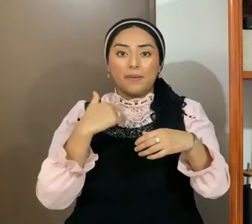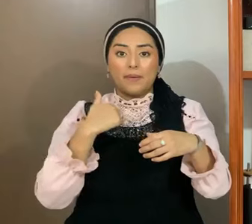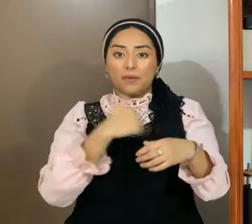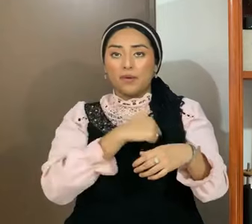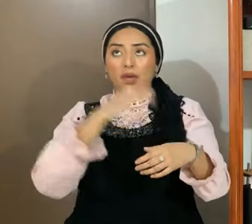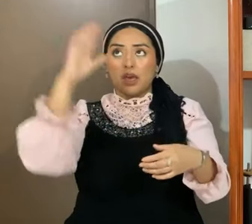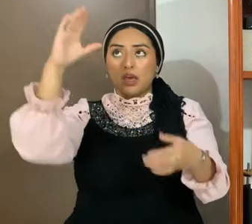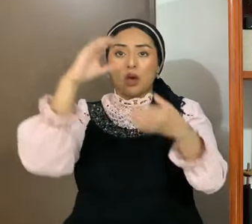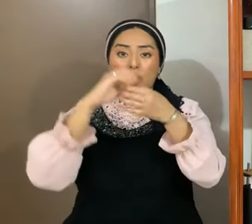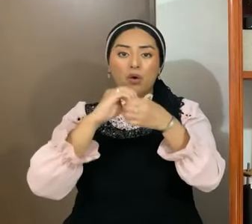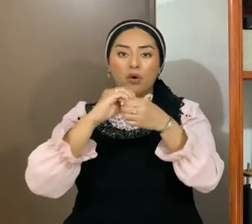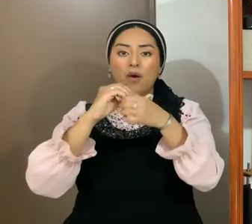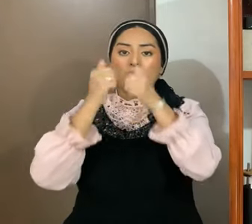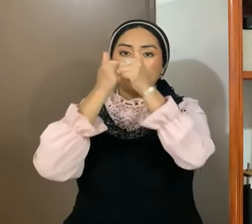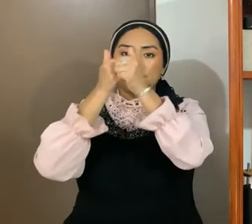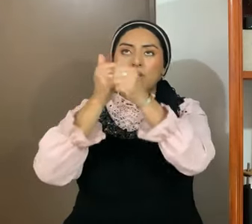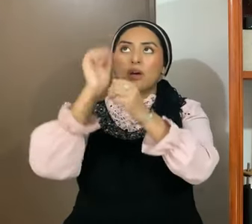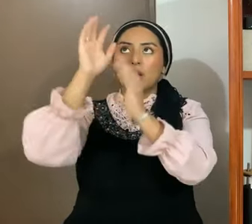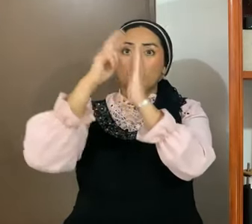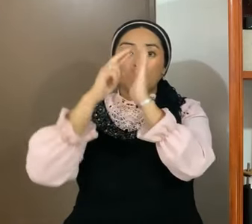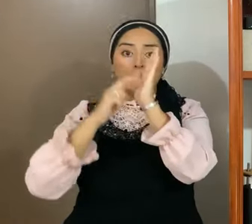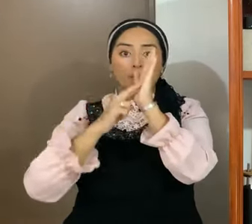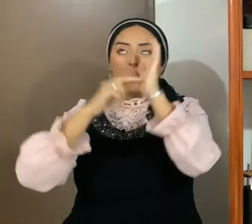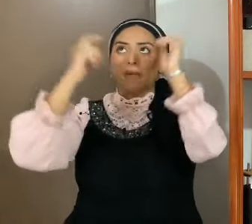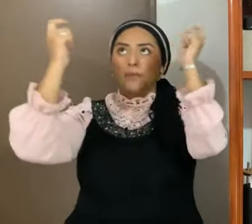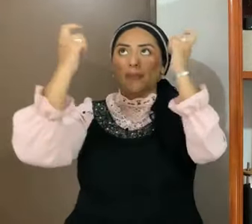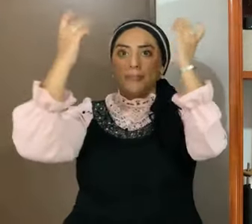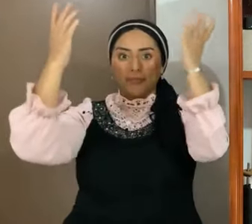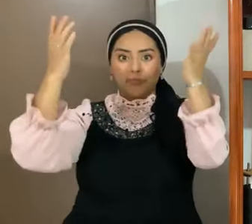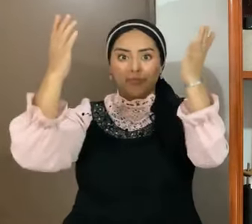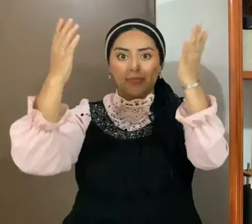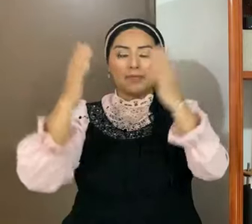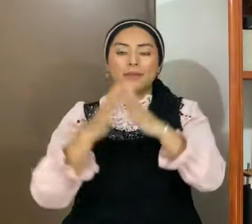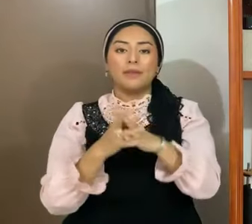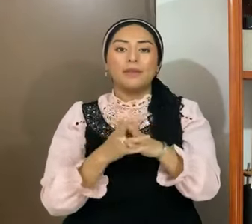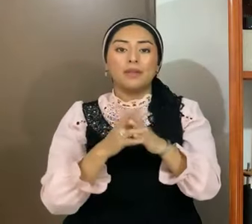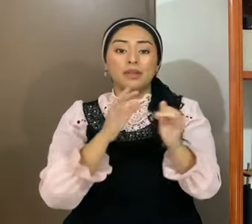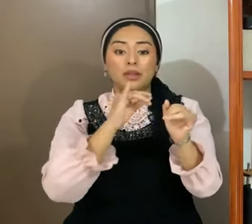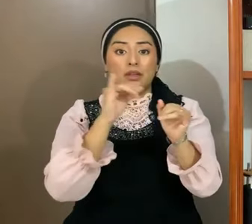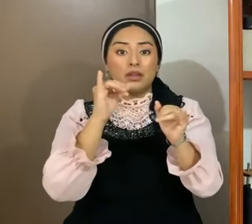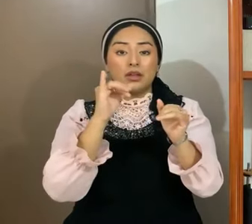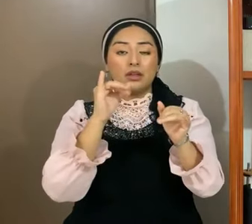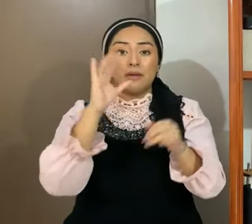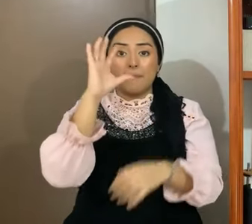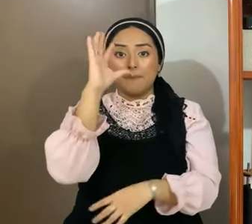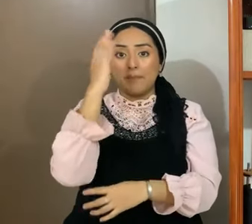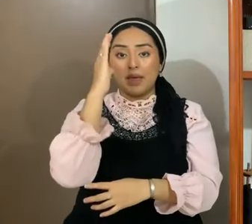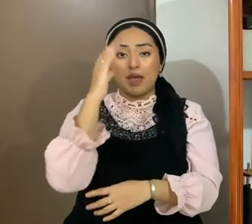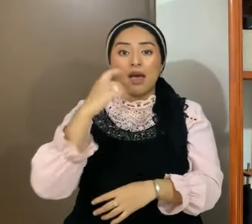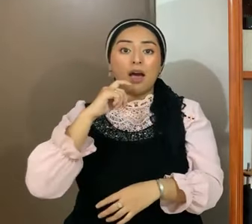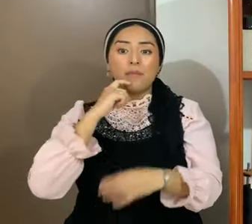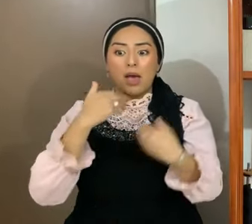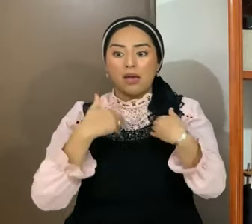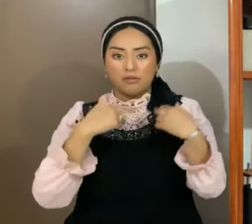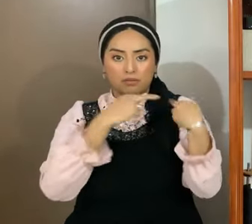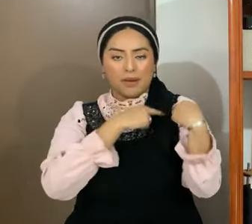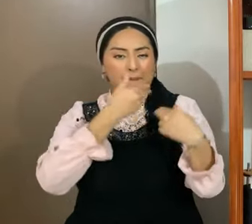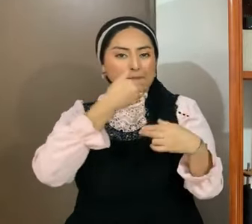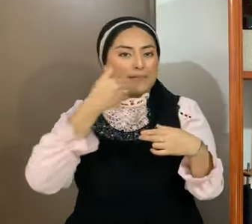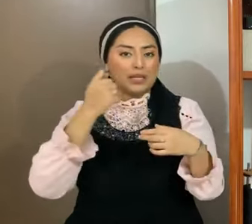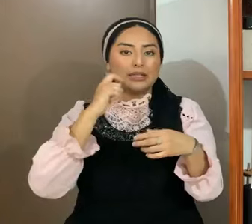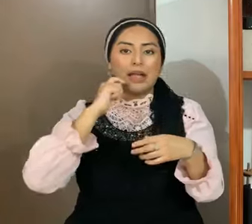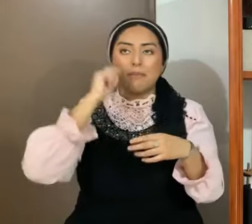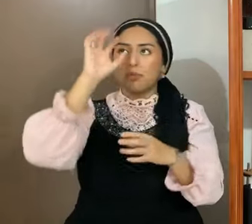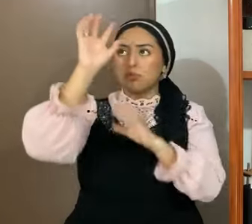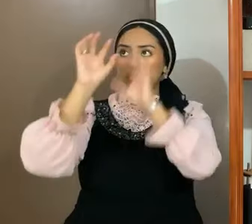nos manda, para exaltarle. Así como el manzano tiene la obligación de dar las mejores manzanas que pueda, nosotros tenemos